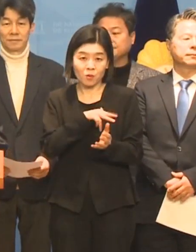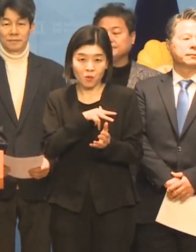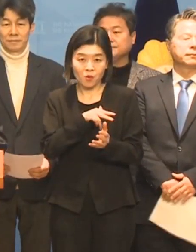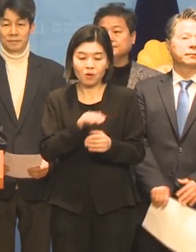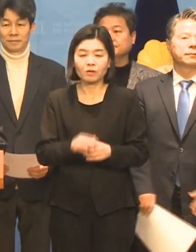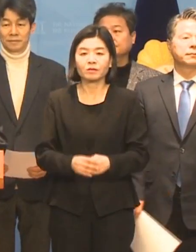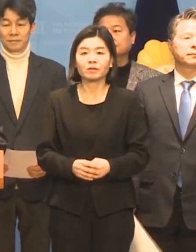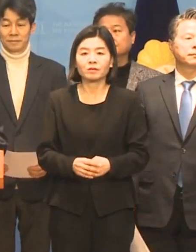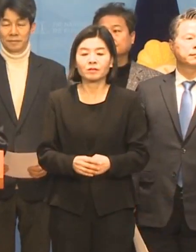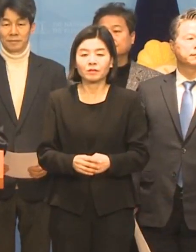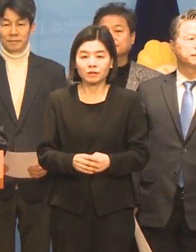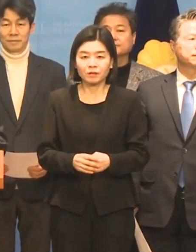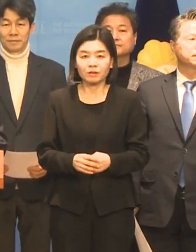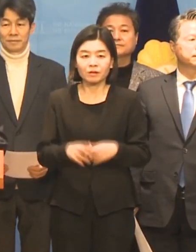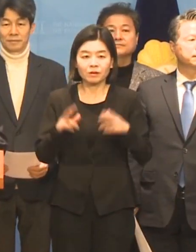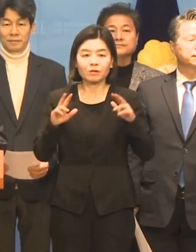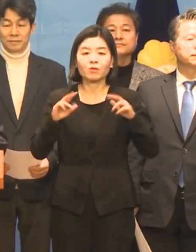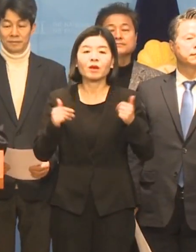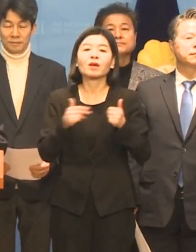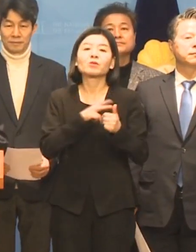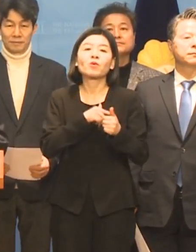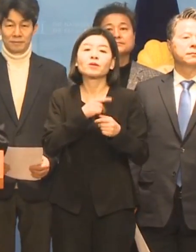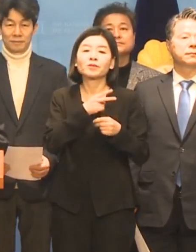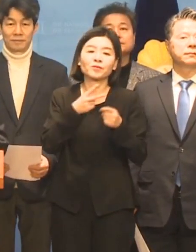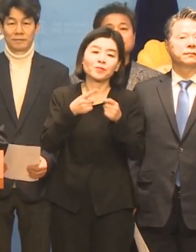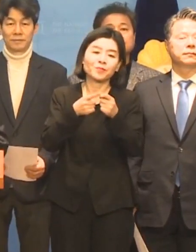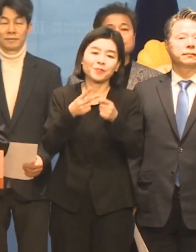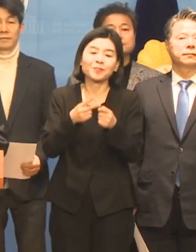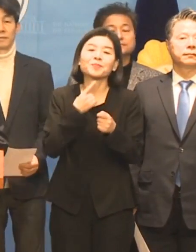재선 국회의원들입니다.